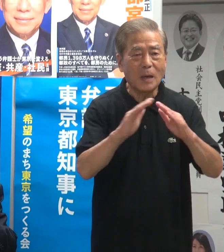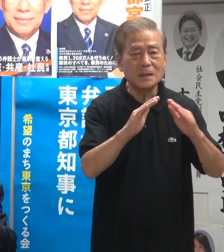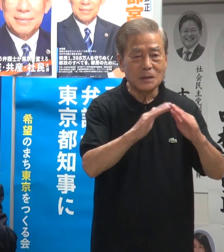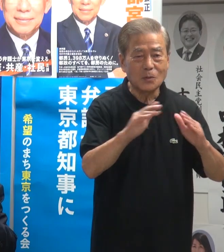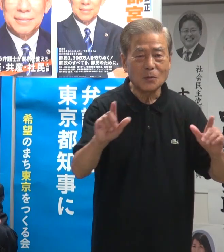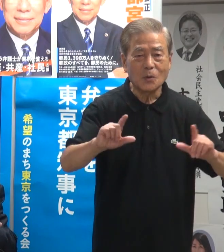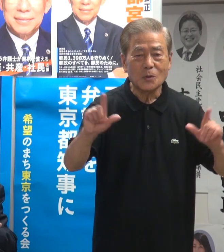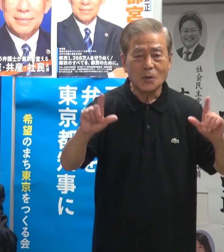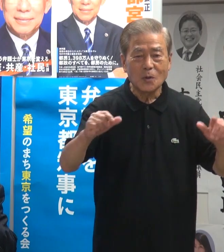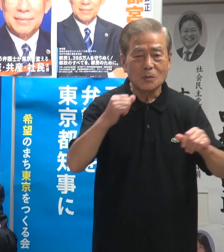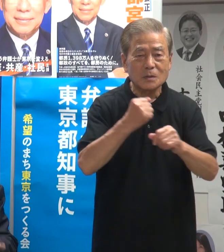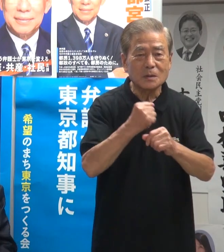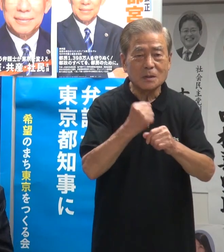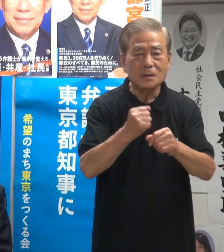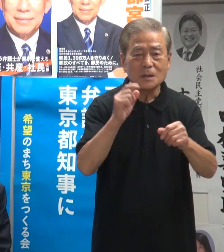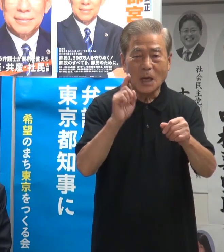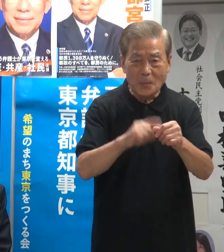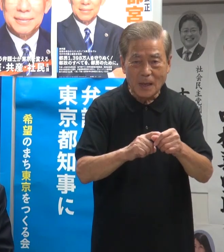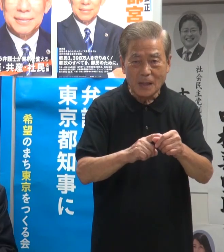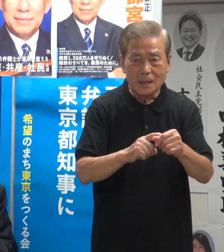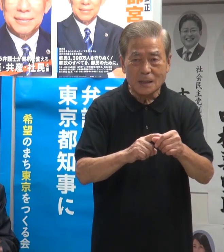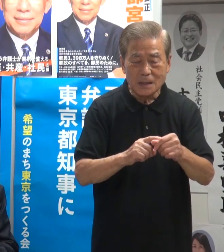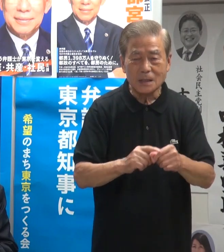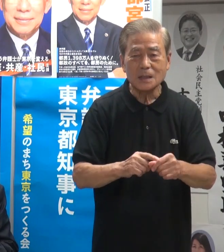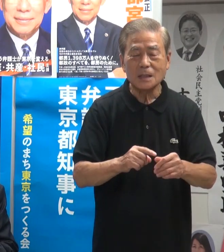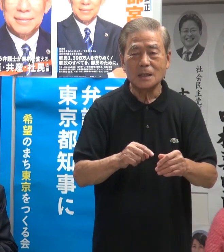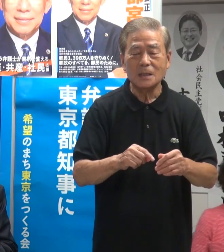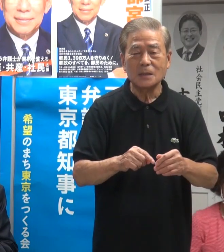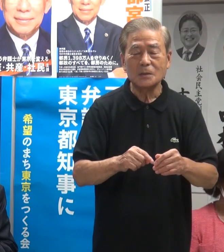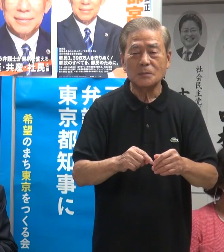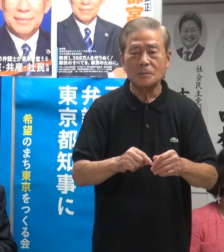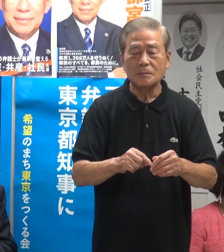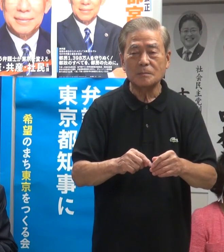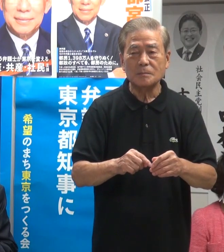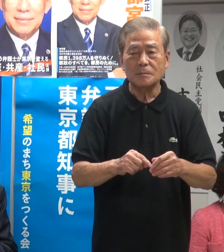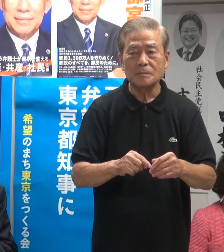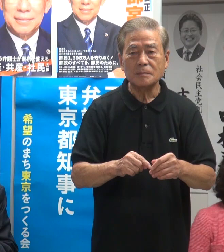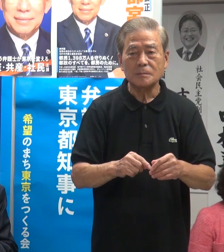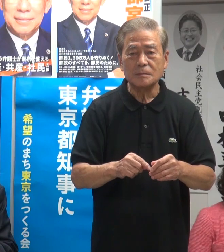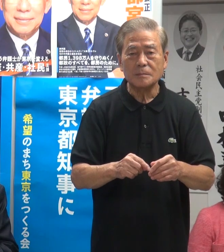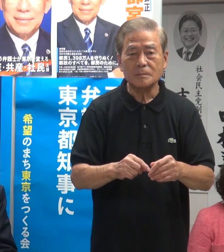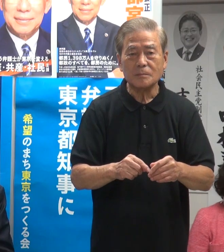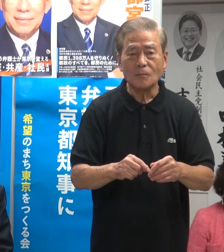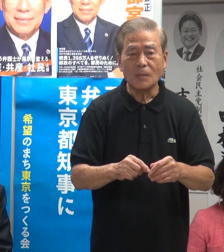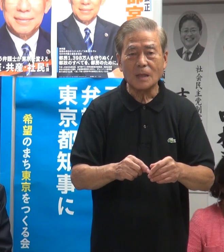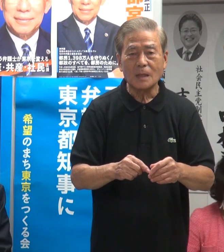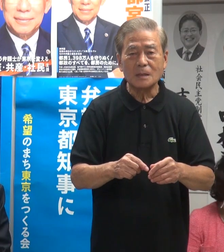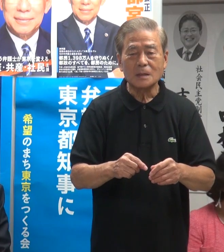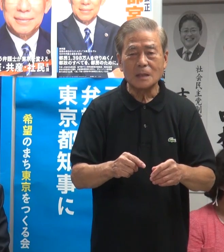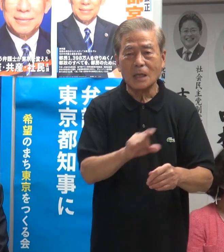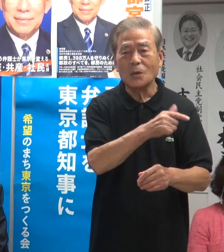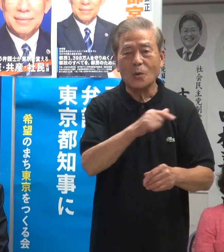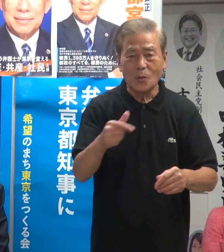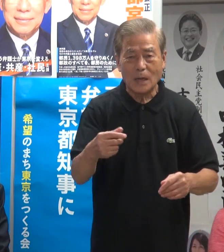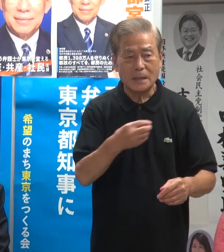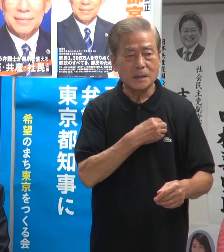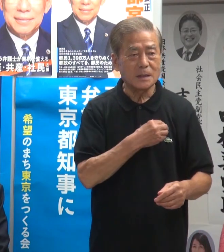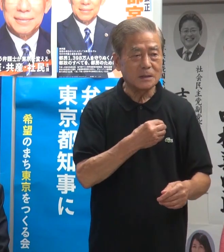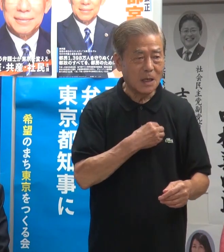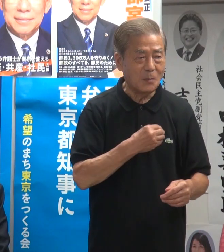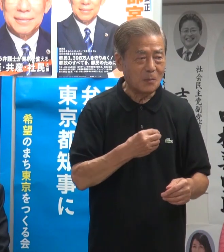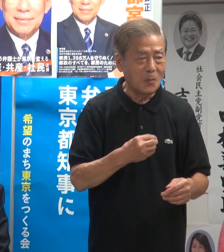というのを やってて、でその中から地方議員も出てるんですね。でそういうこと